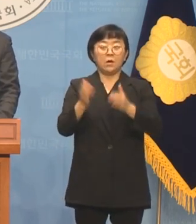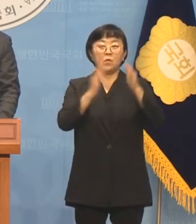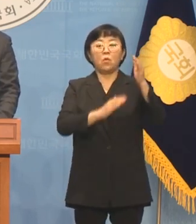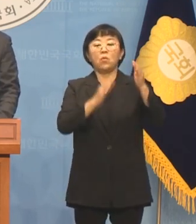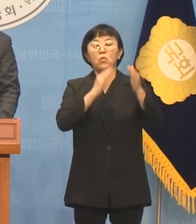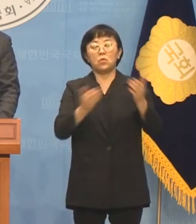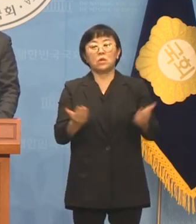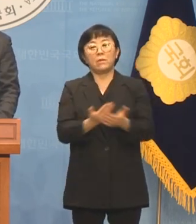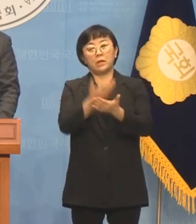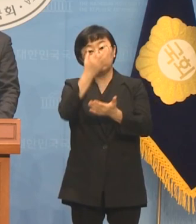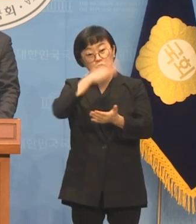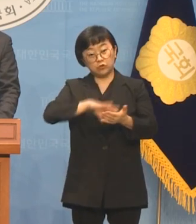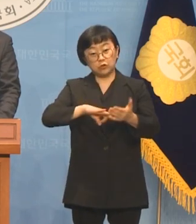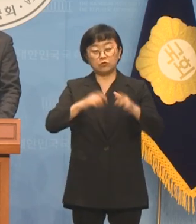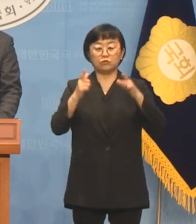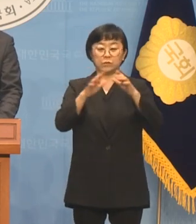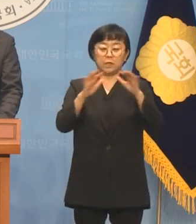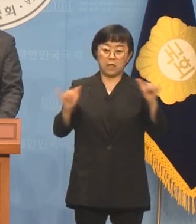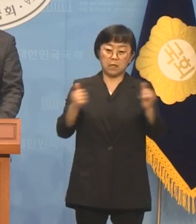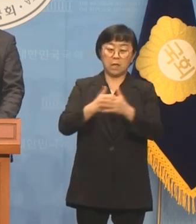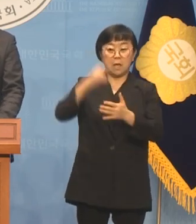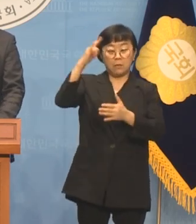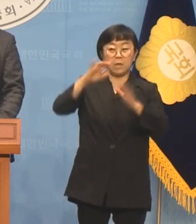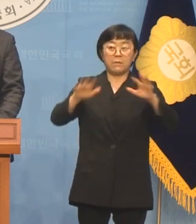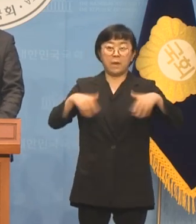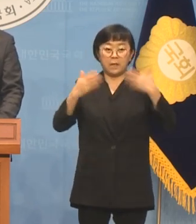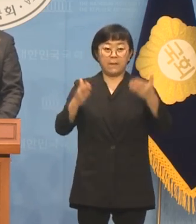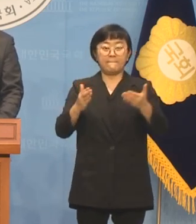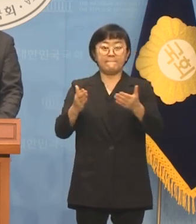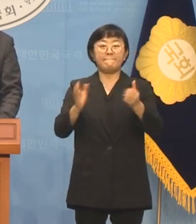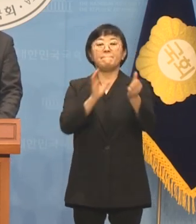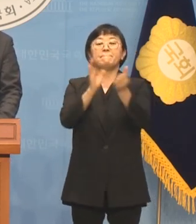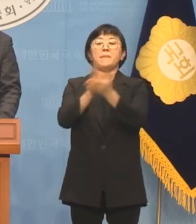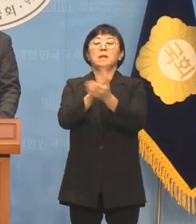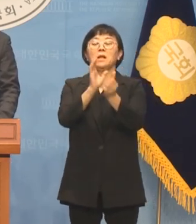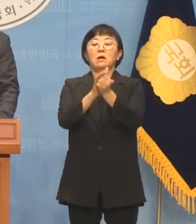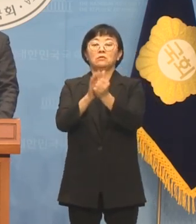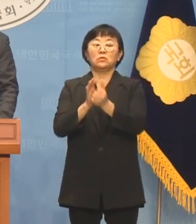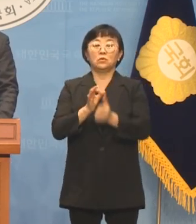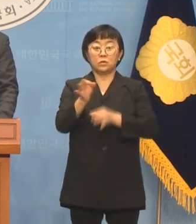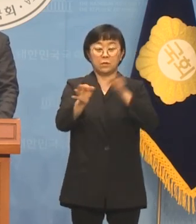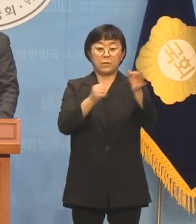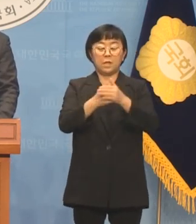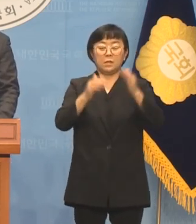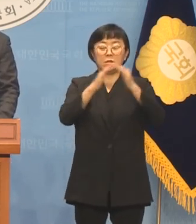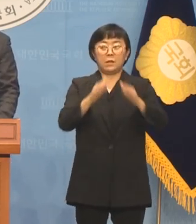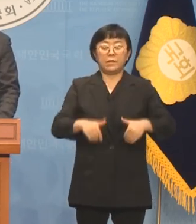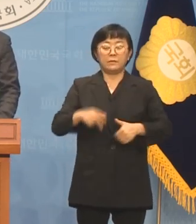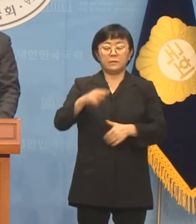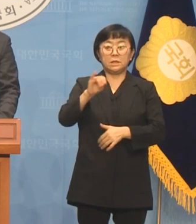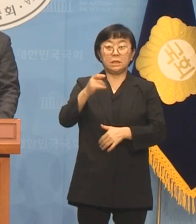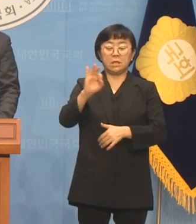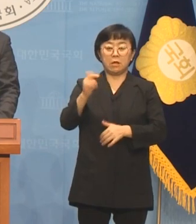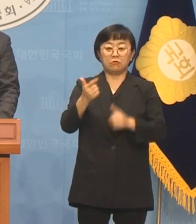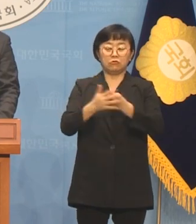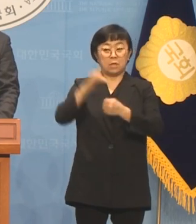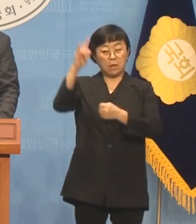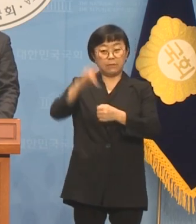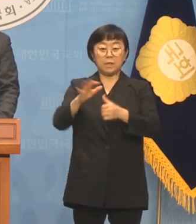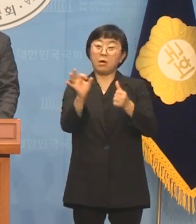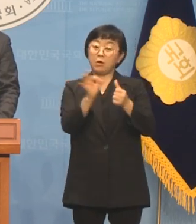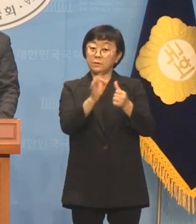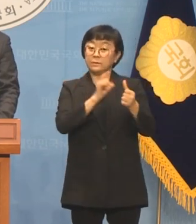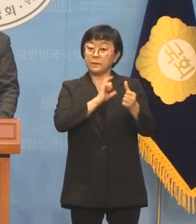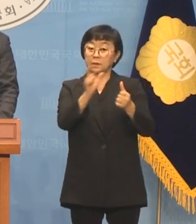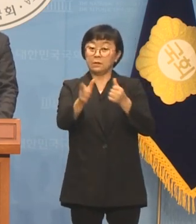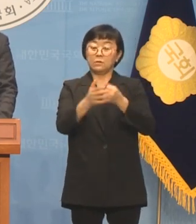공공개발하고 그 수익은 주민에게 햇빛 바람 배당으로 지급합니다. 전남 신안군 등에서 햇빛연금의